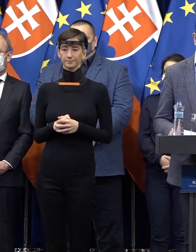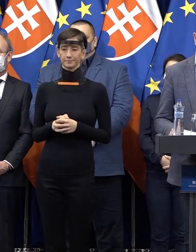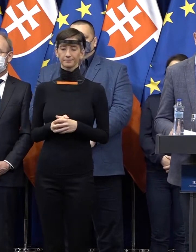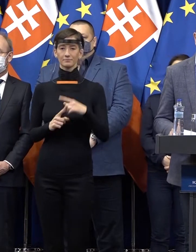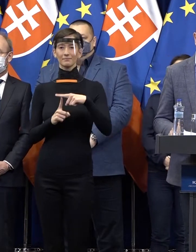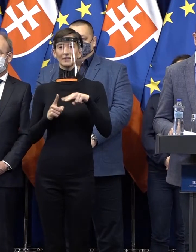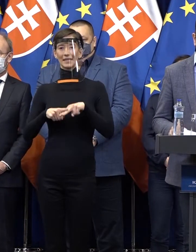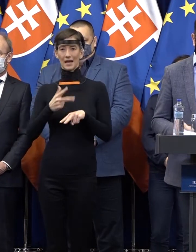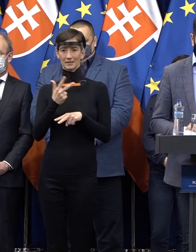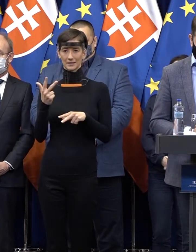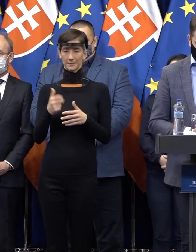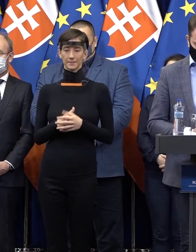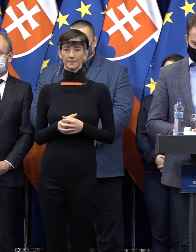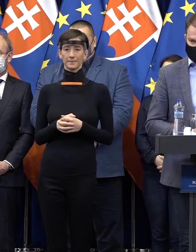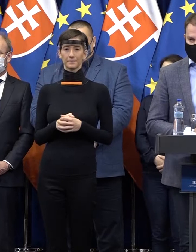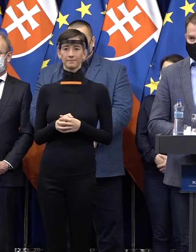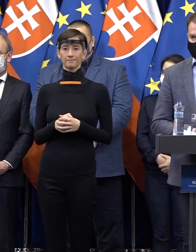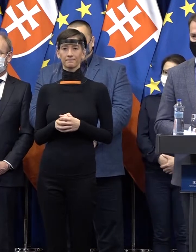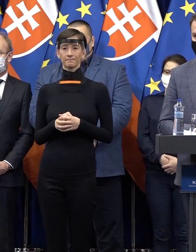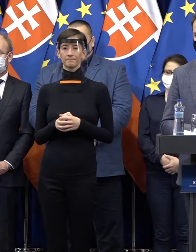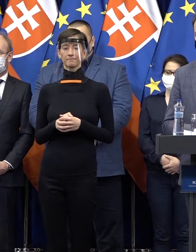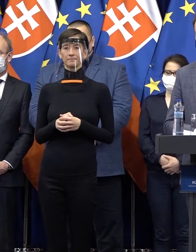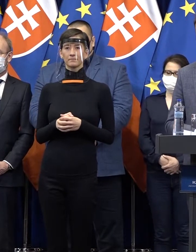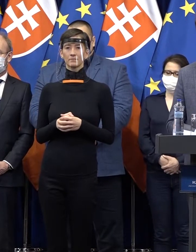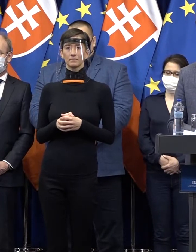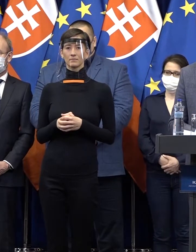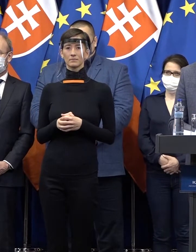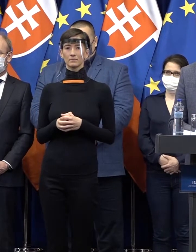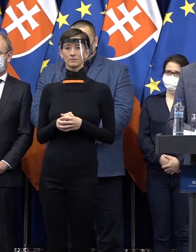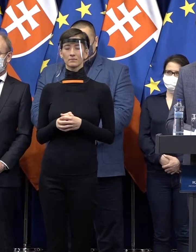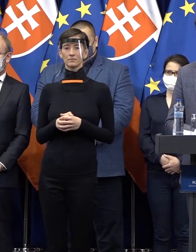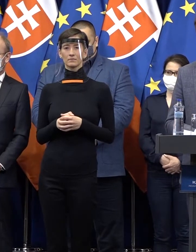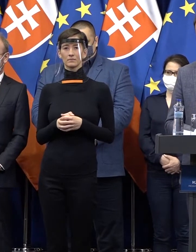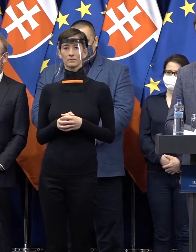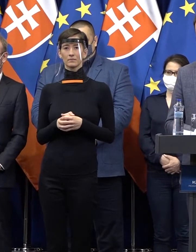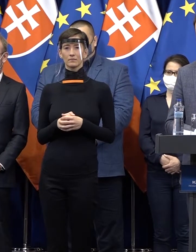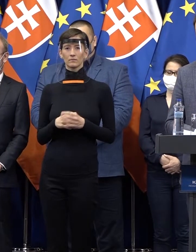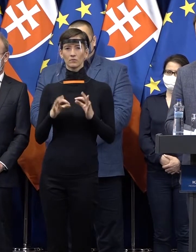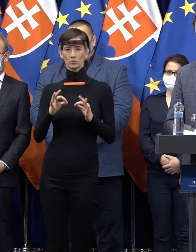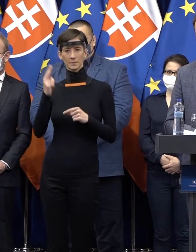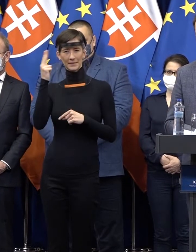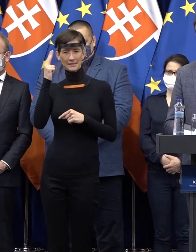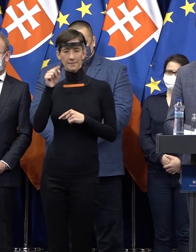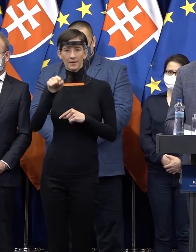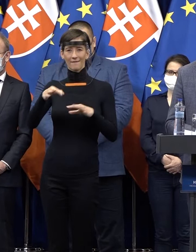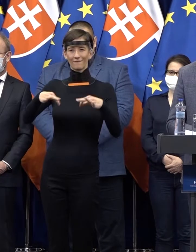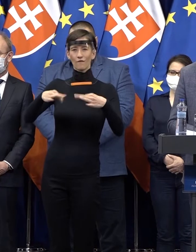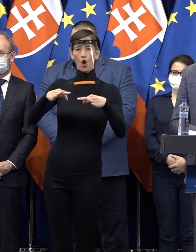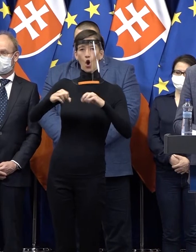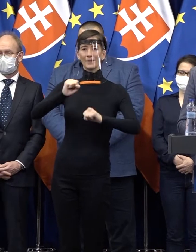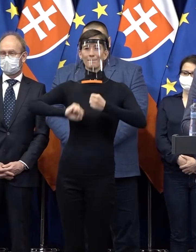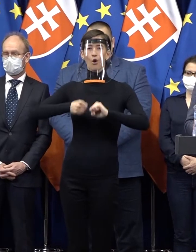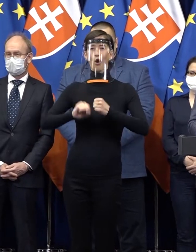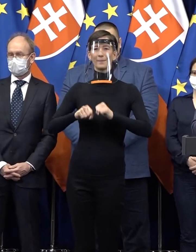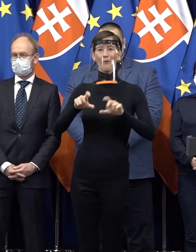deň, Lenka Ježová, teatri. Pán premiér, vy sa neobávate toho, že keď máme presne určený, že odkedy bude ten obmedzený voľný pohyb, že tí ľudia sa budú to